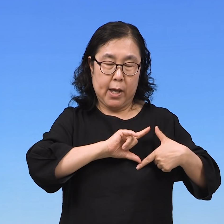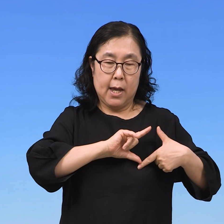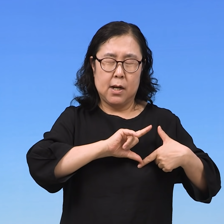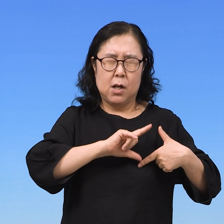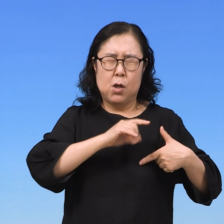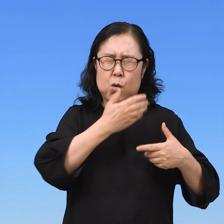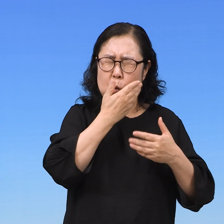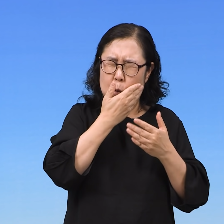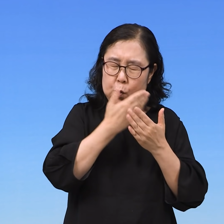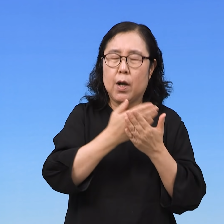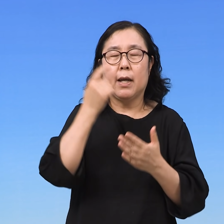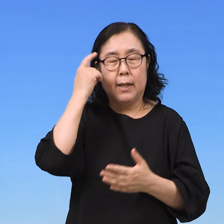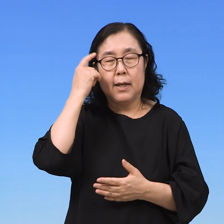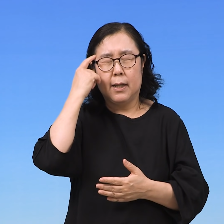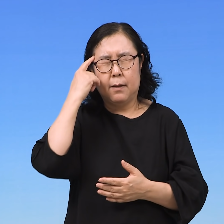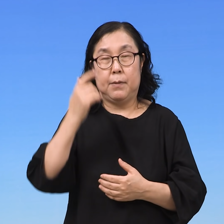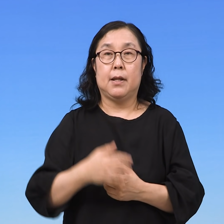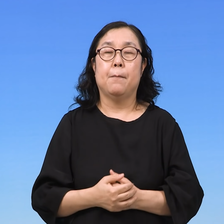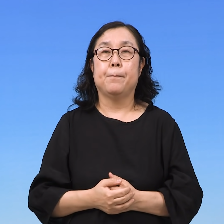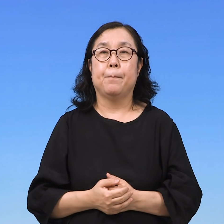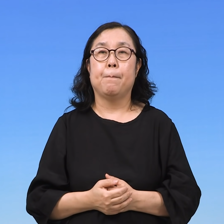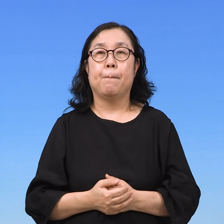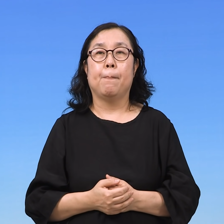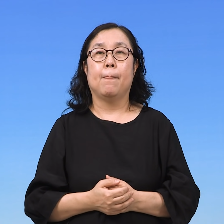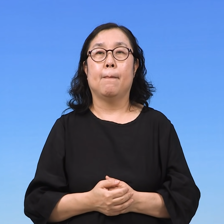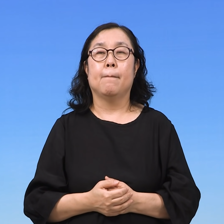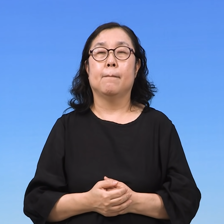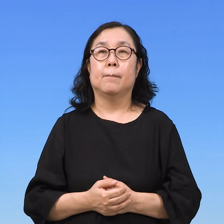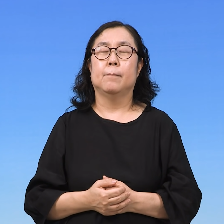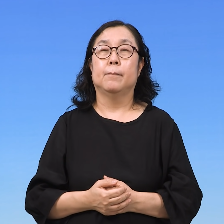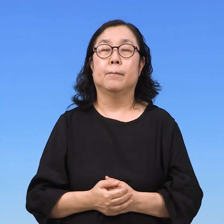태도. 이게 그의 성숙의 모습입니다.